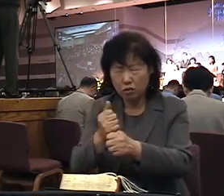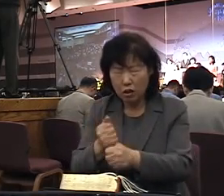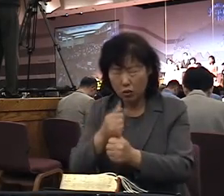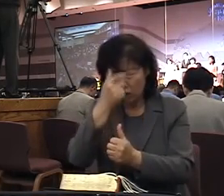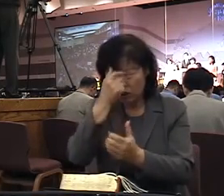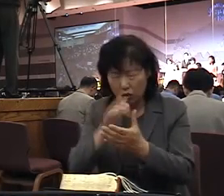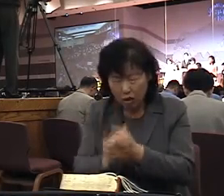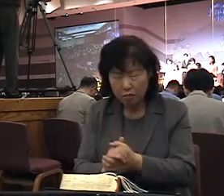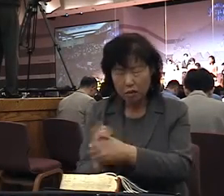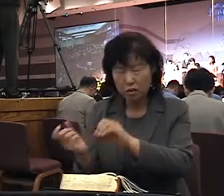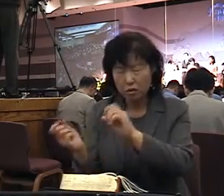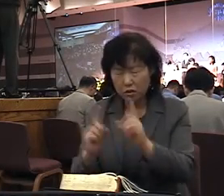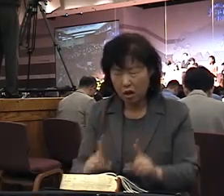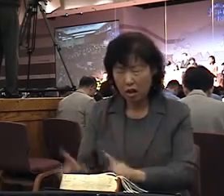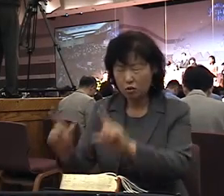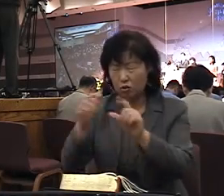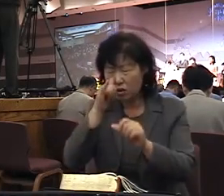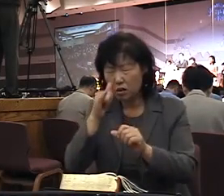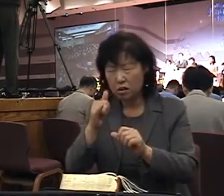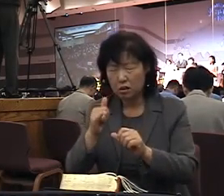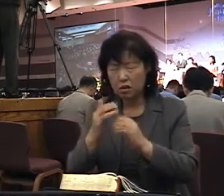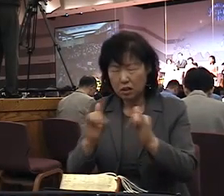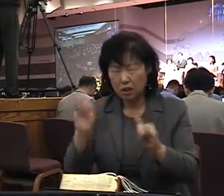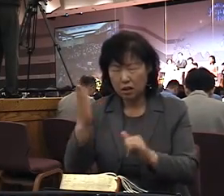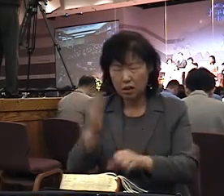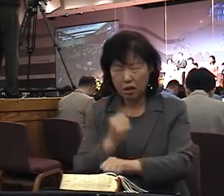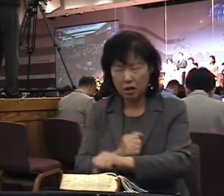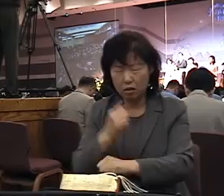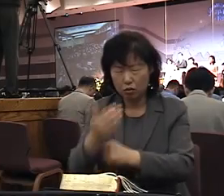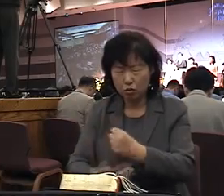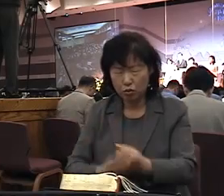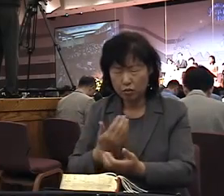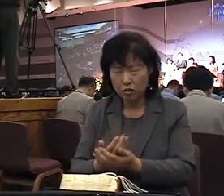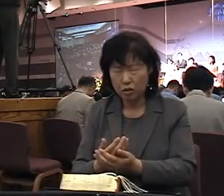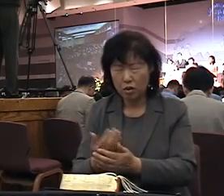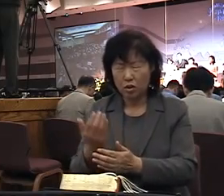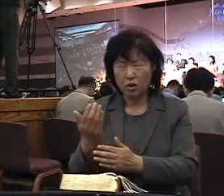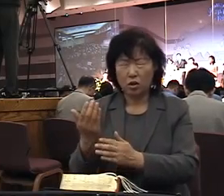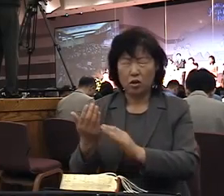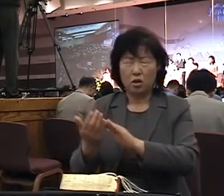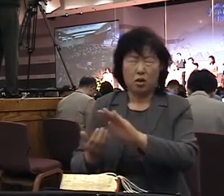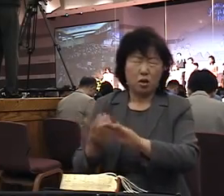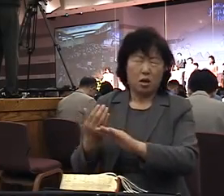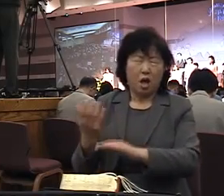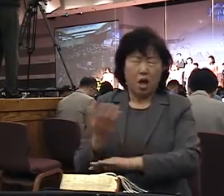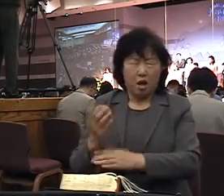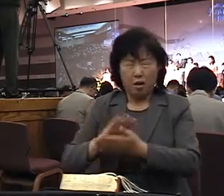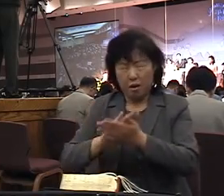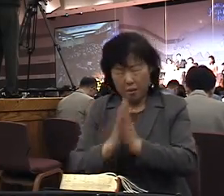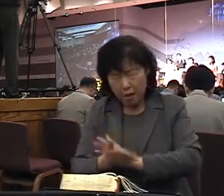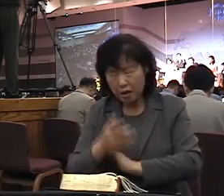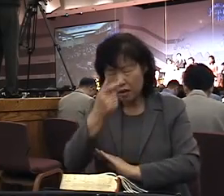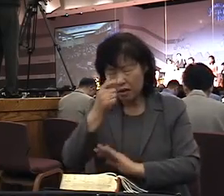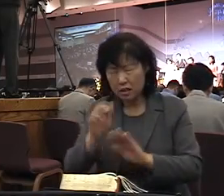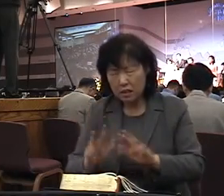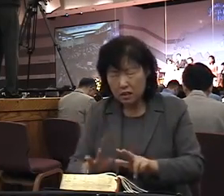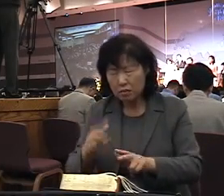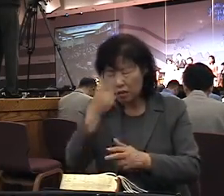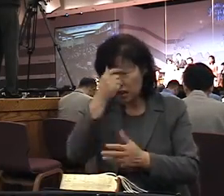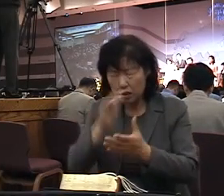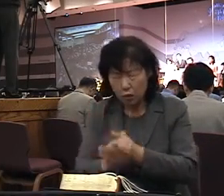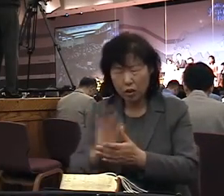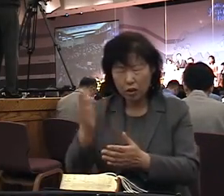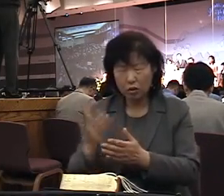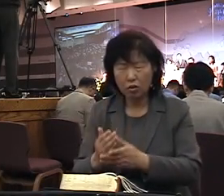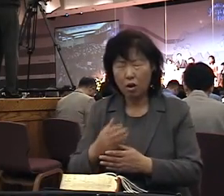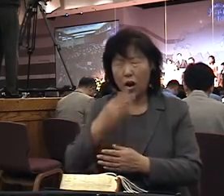수 있는 저희들 되게 하여 주시옵소서. 아멘. 아버지, 전날의 아픔이 변하여 이제는 내 기도가 되고 전날의 한숨이 변하여 내